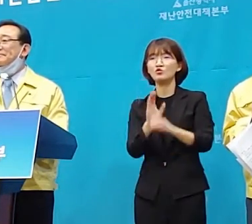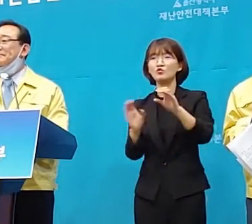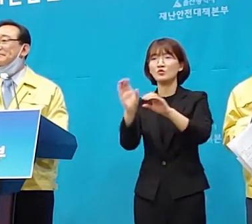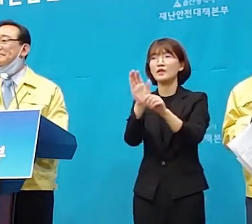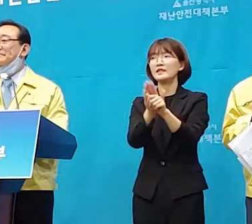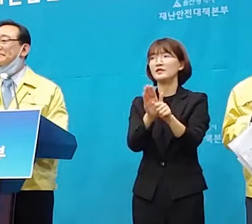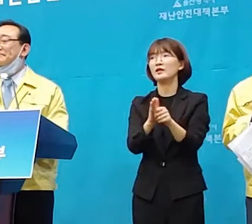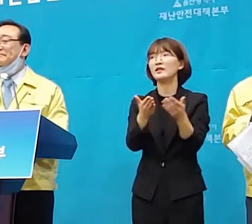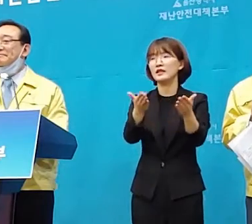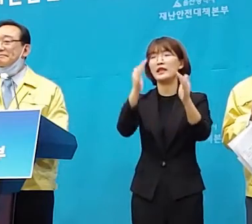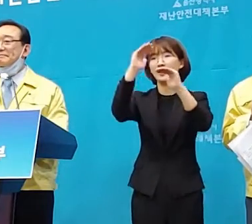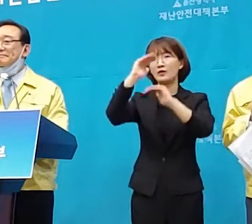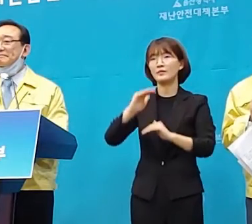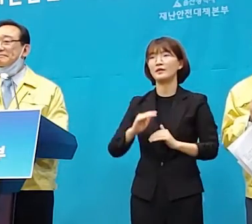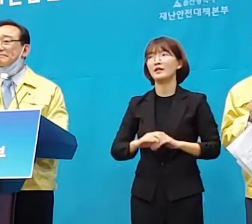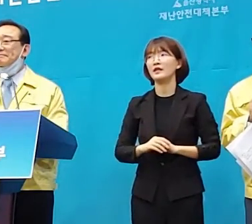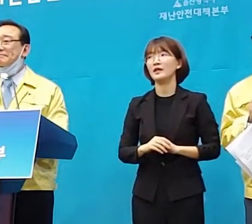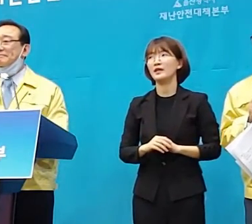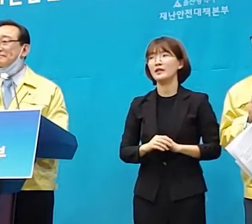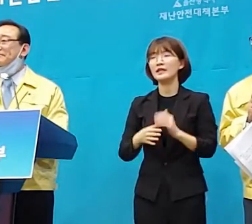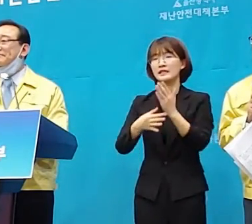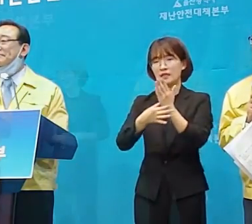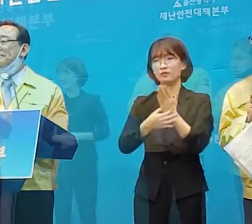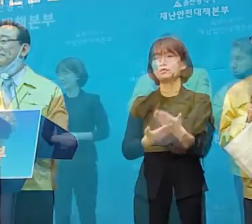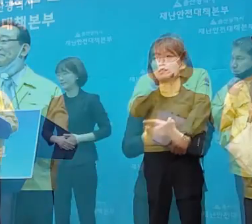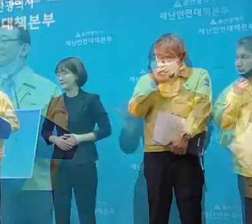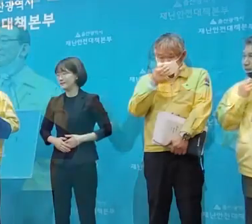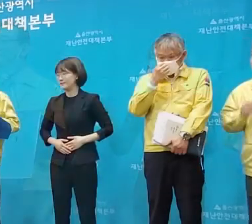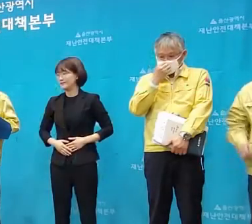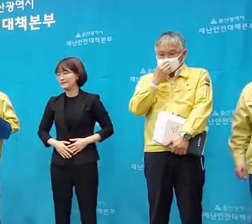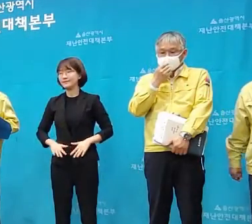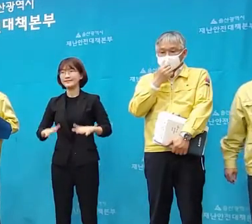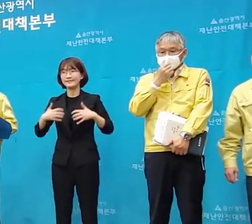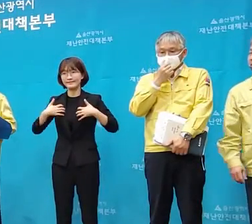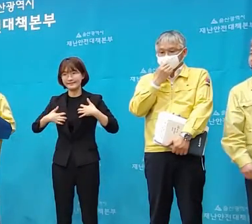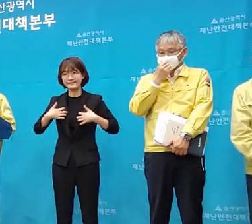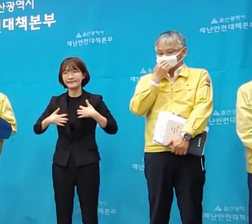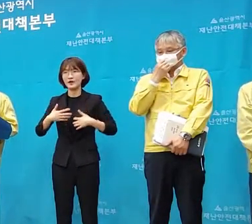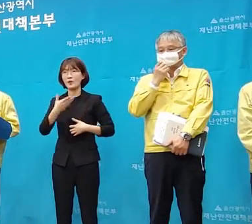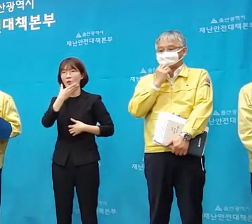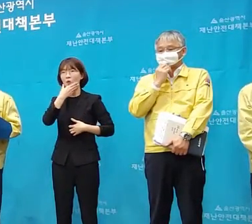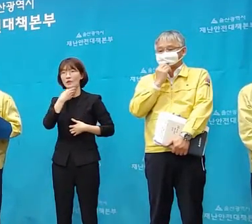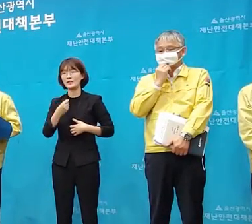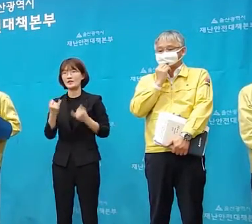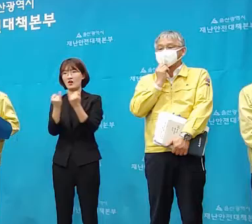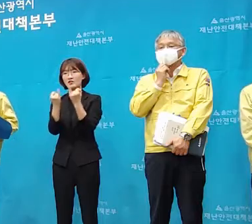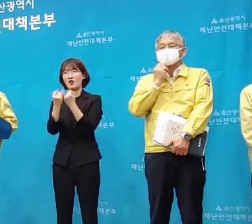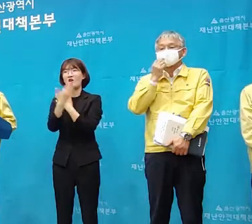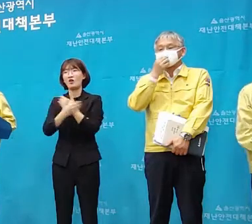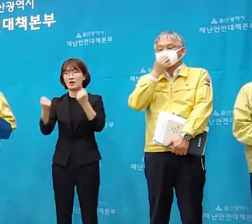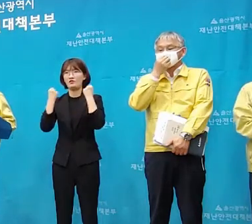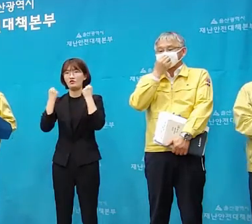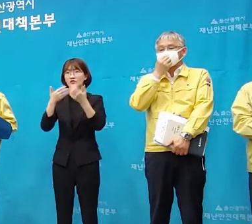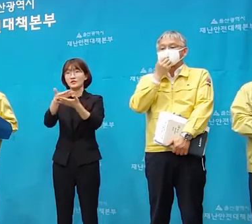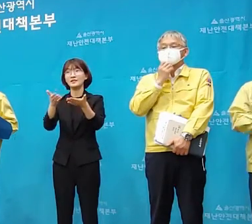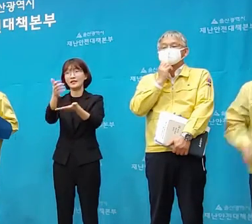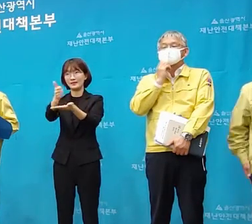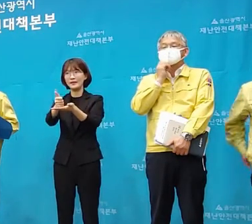그런 내용입니다. 그리고 상품권도 지급하는 내용입니다. 예, 반갑습니다. 복지여성 건강국장입니다.